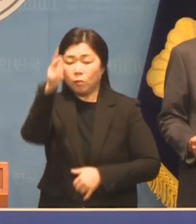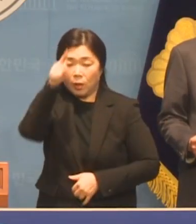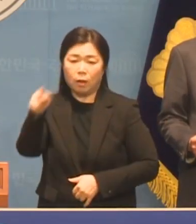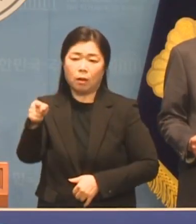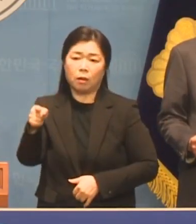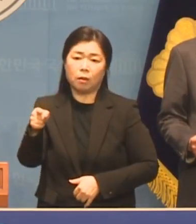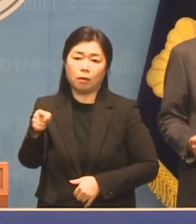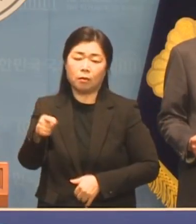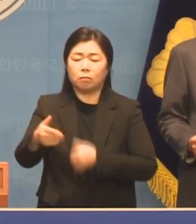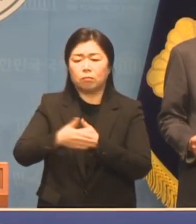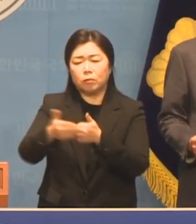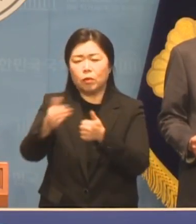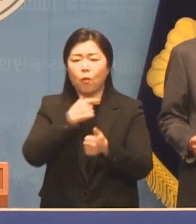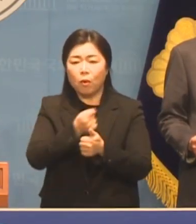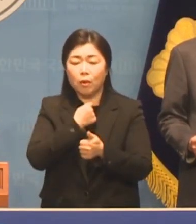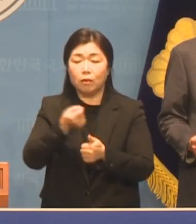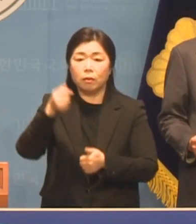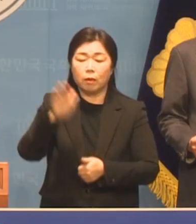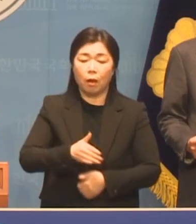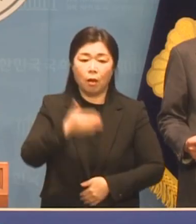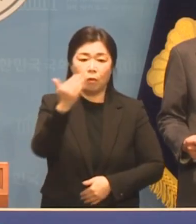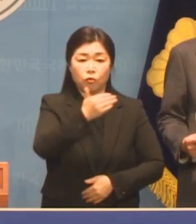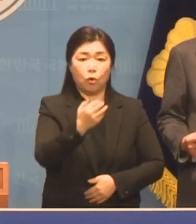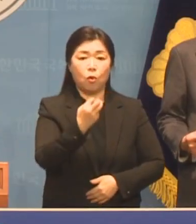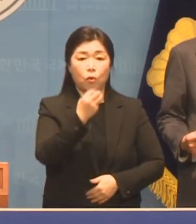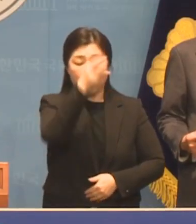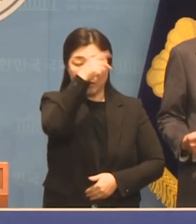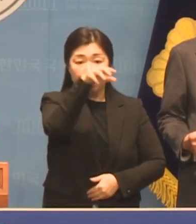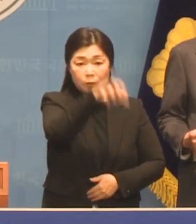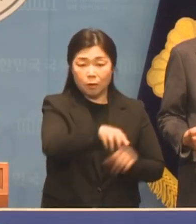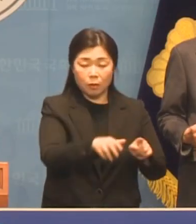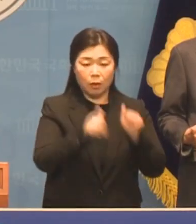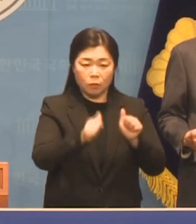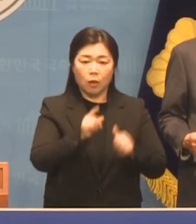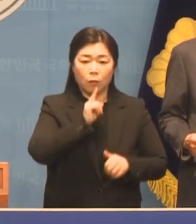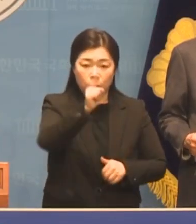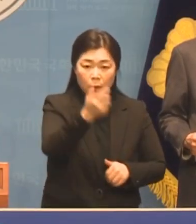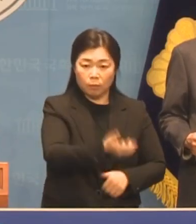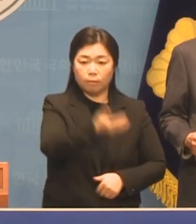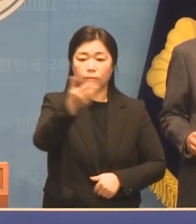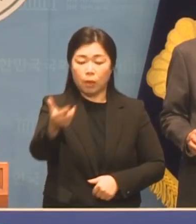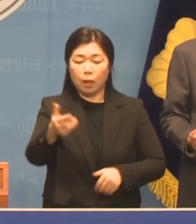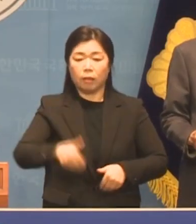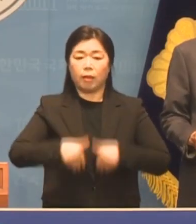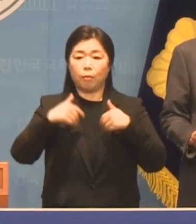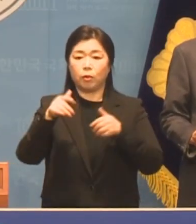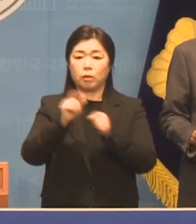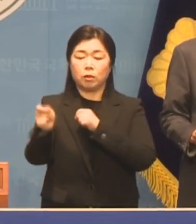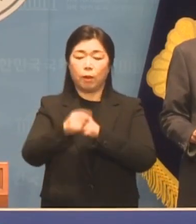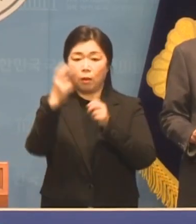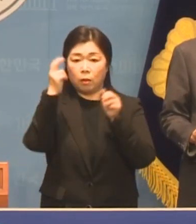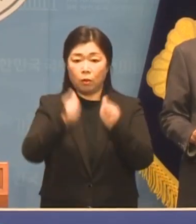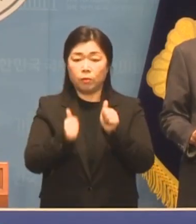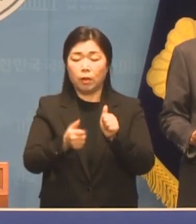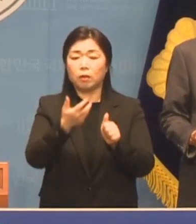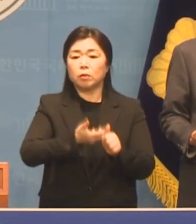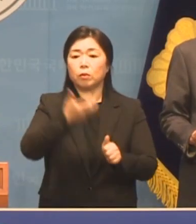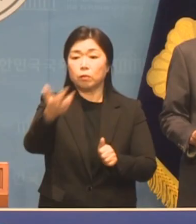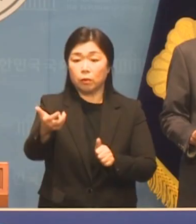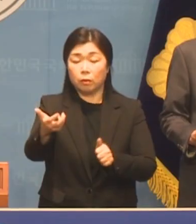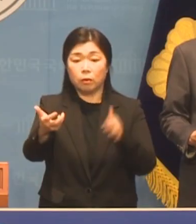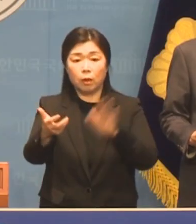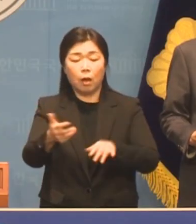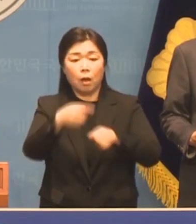검찰입니다. 그런데 구로경찰서에서 기소 의견으로 남부지방검찰청에 송치된 사건이